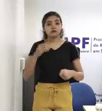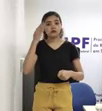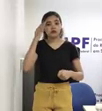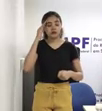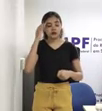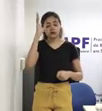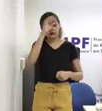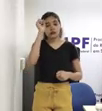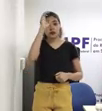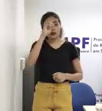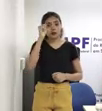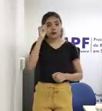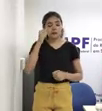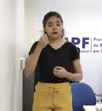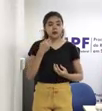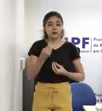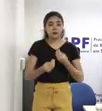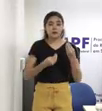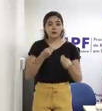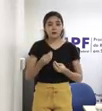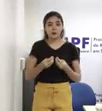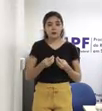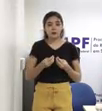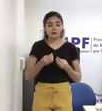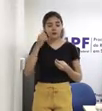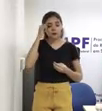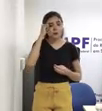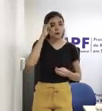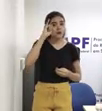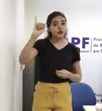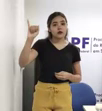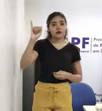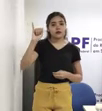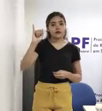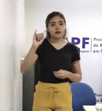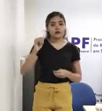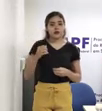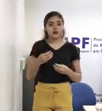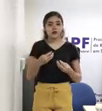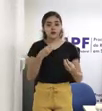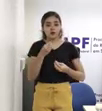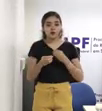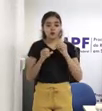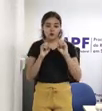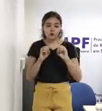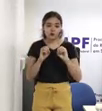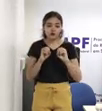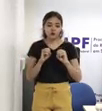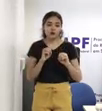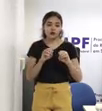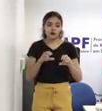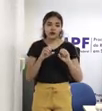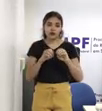essa informação adequada que é preciso a supervisão que é preciso ir atrás eh a criminologia ela tem Várias